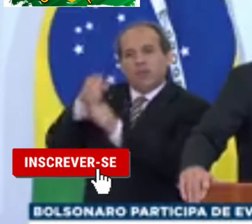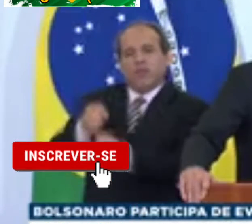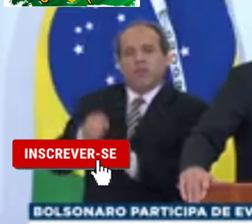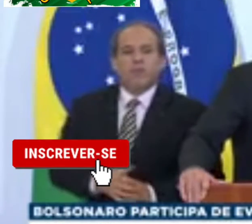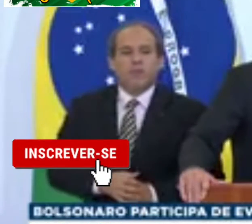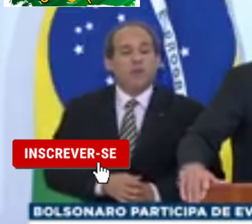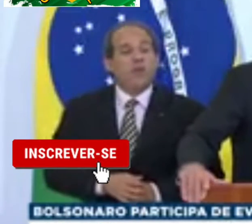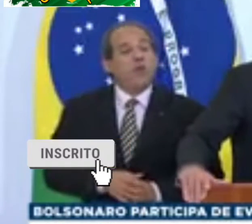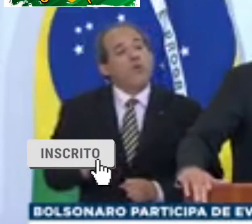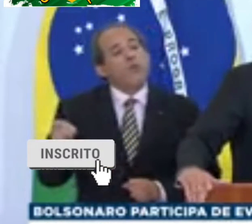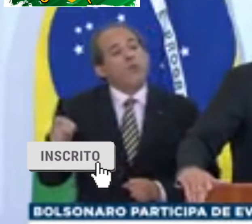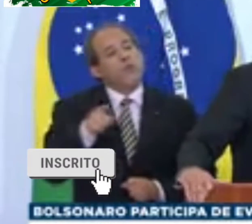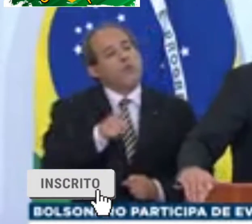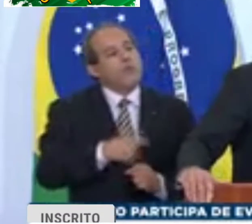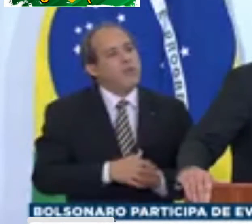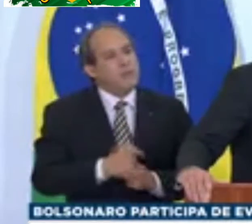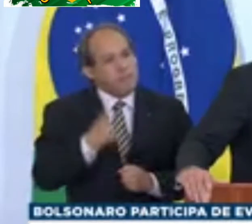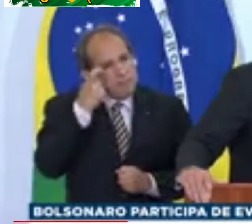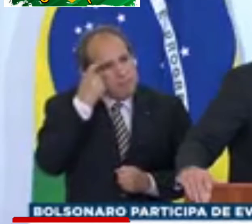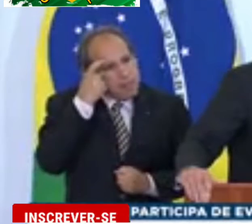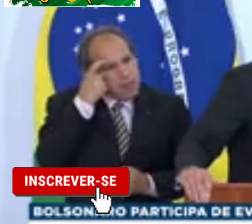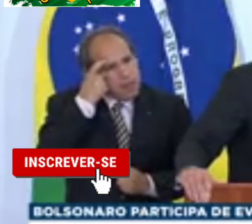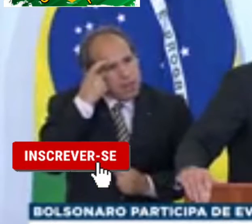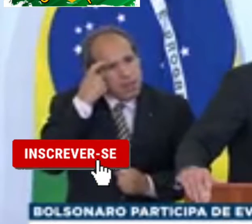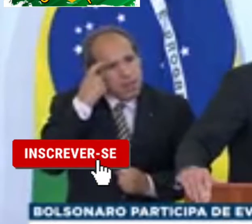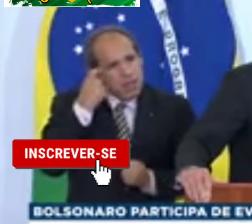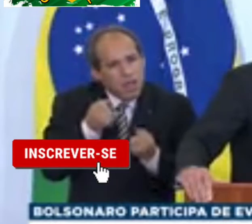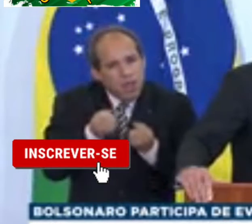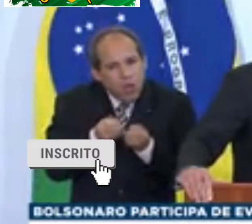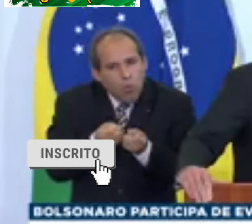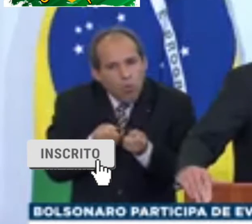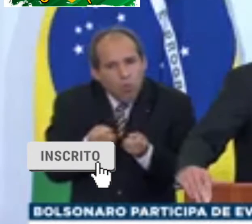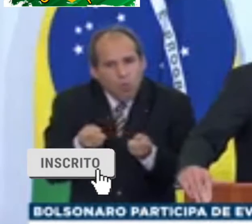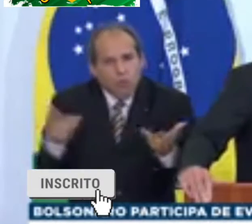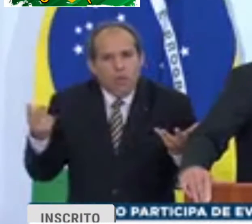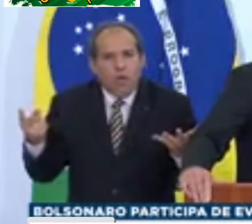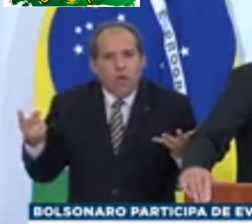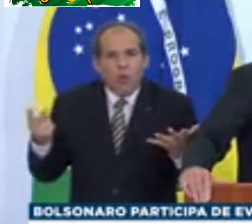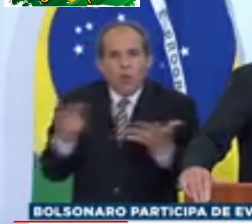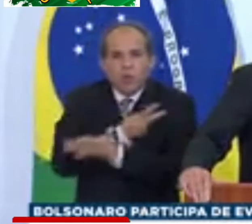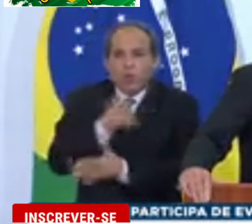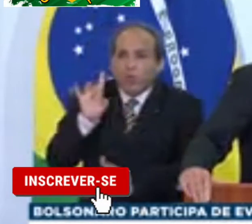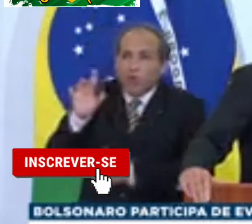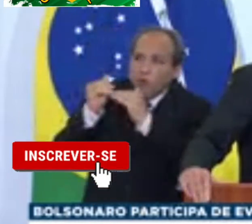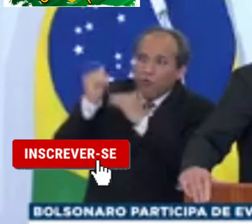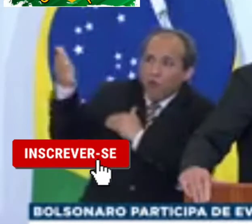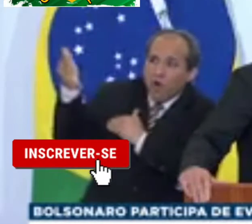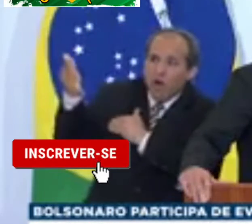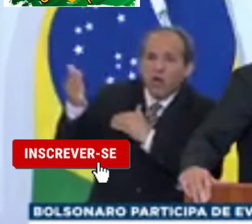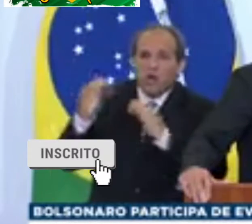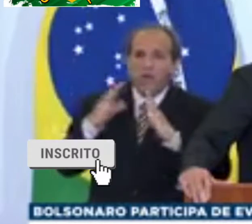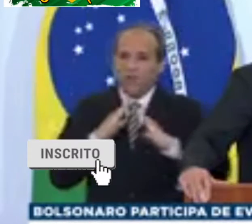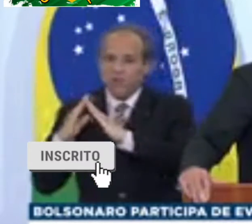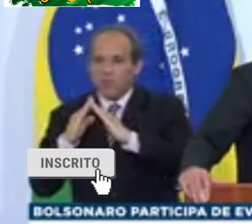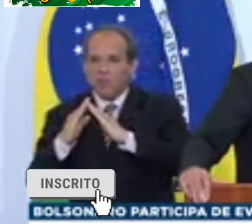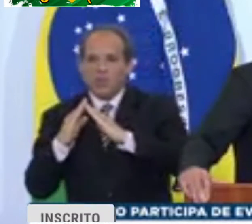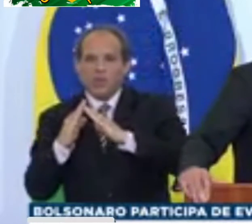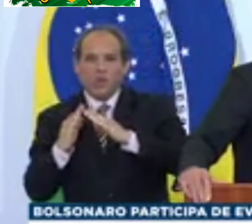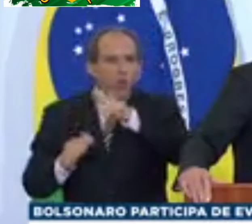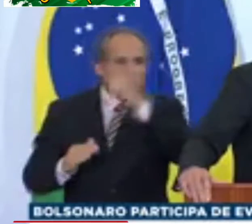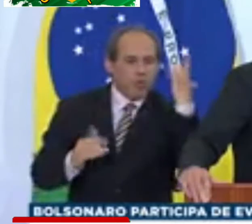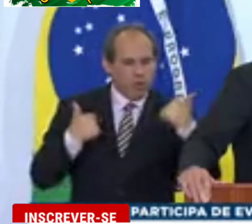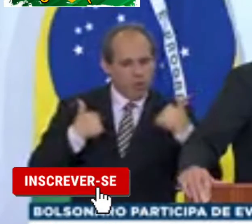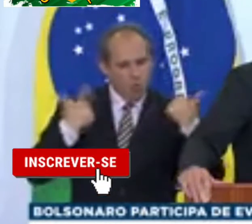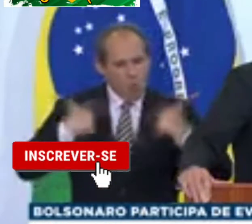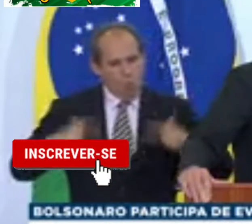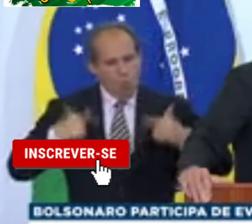Não pensem que certas coisas só acontecem com o vizinho ou com os outros.